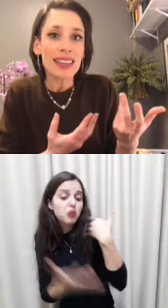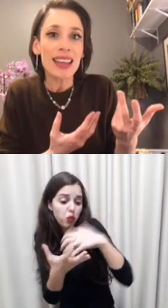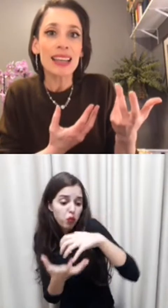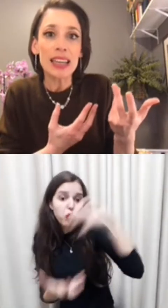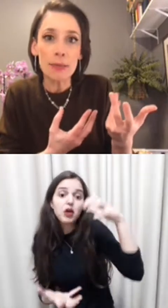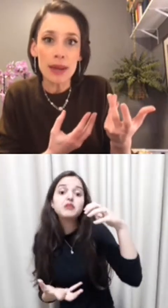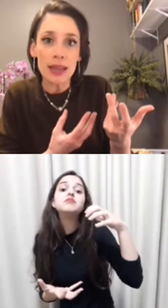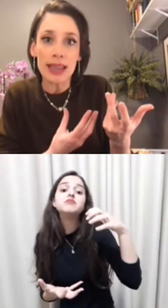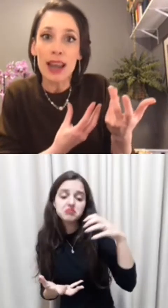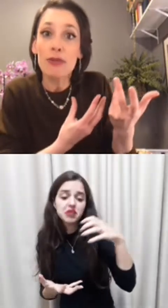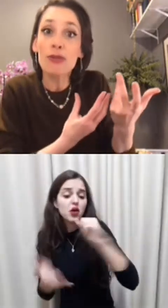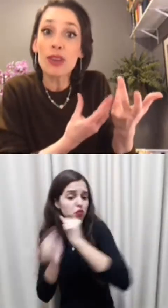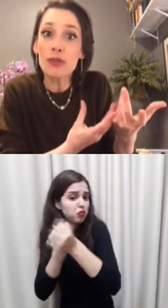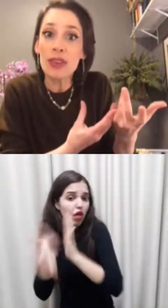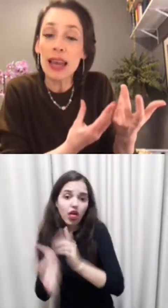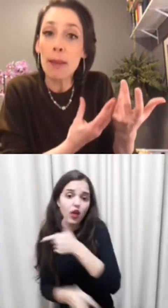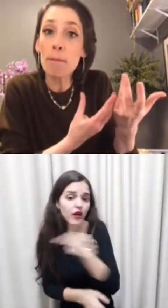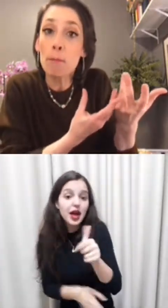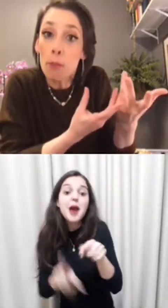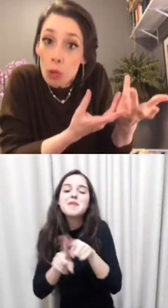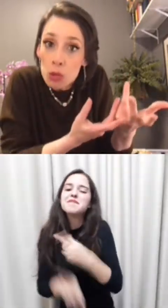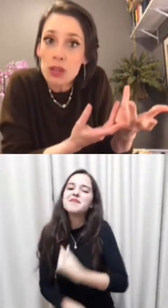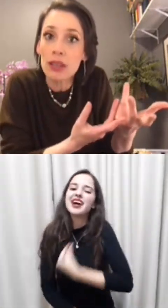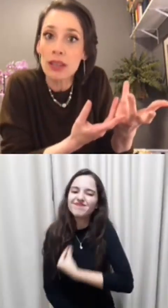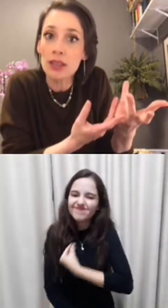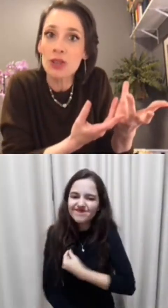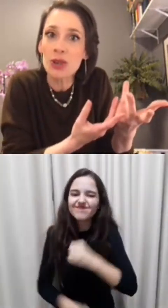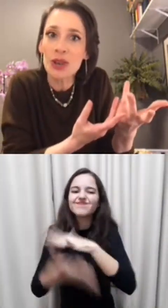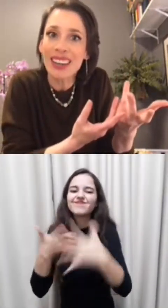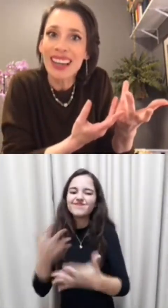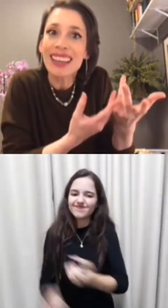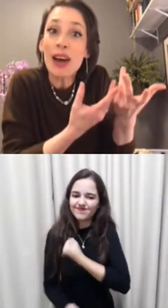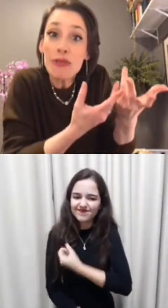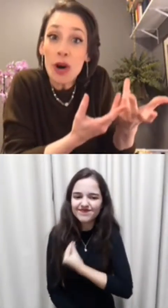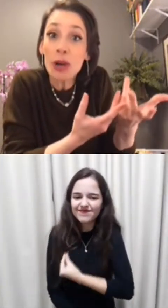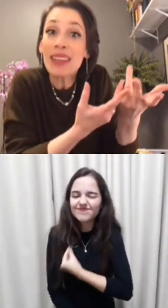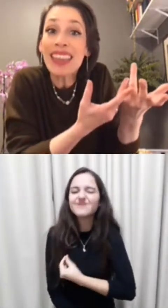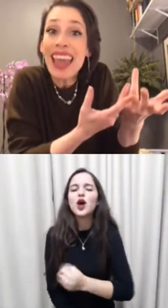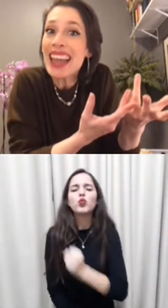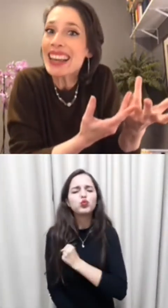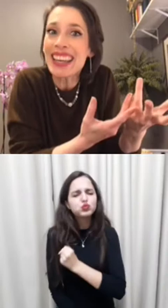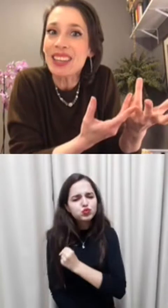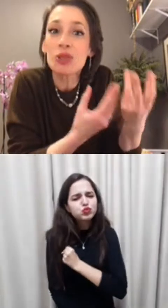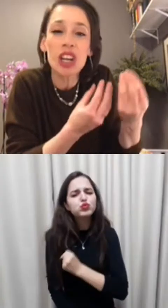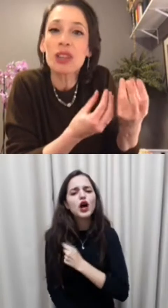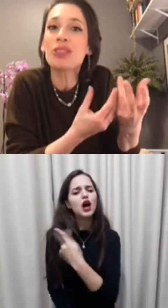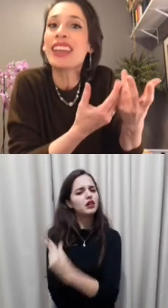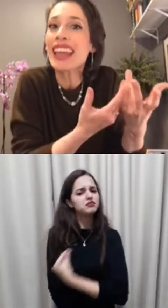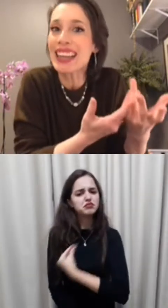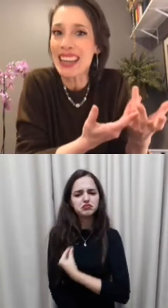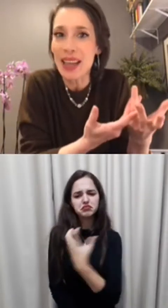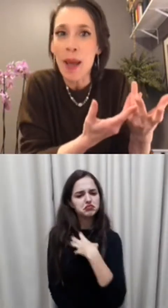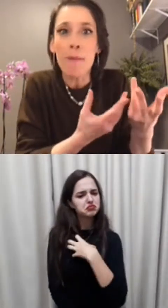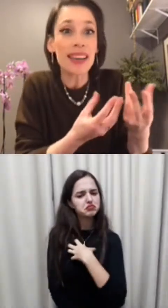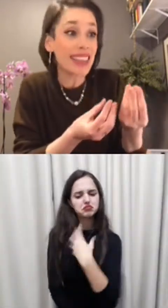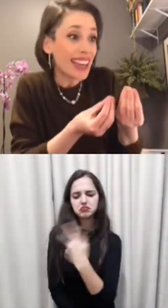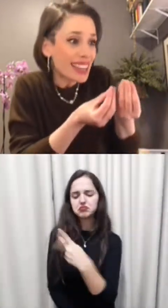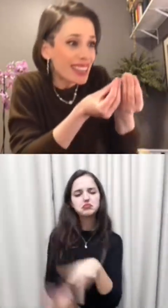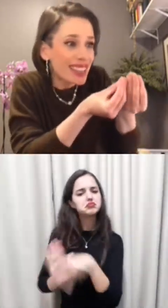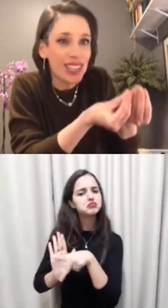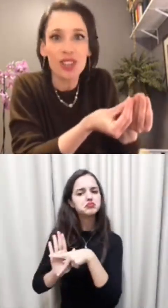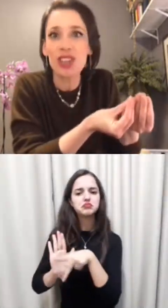mas a Libras, ela vive, ela pulsa nesse senhor, da forma dele, do jeito dele, mas